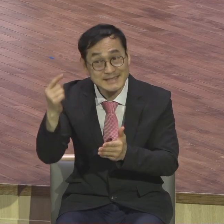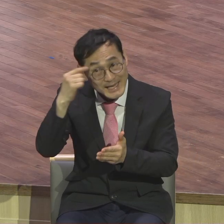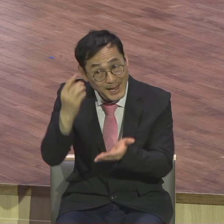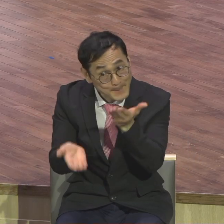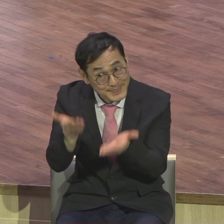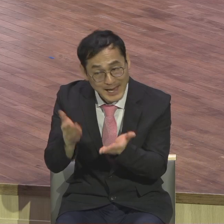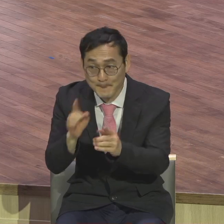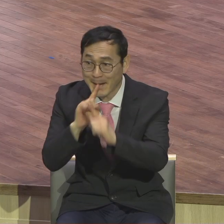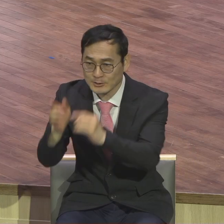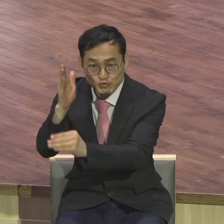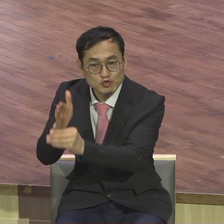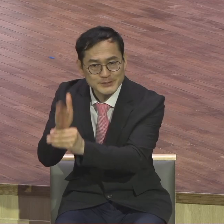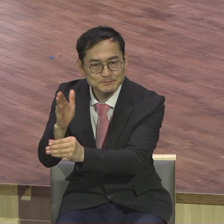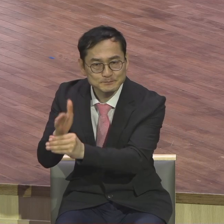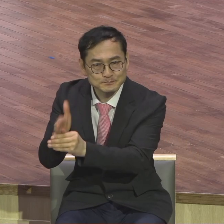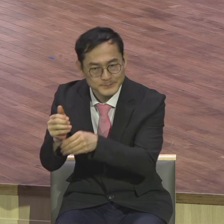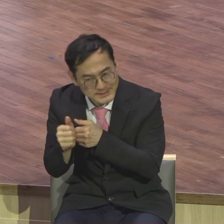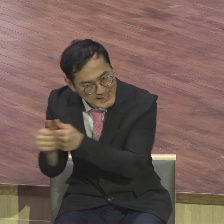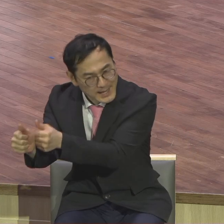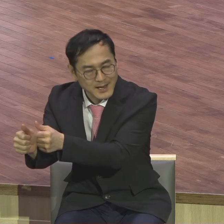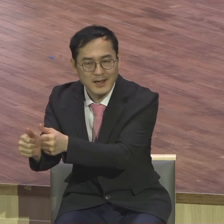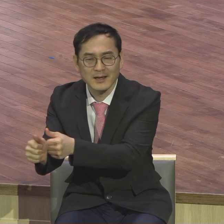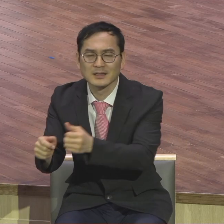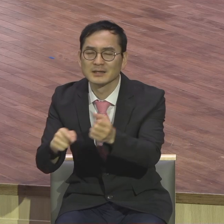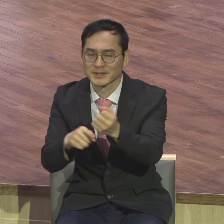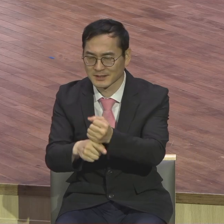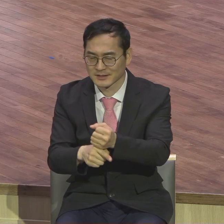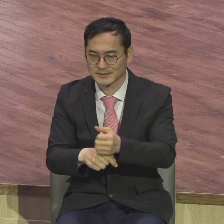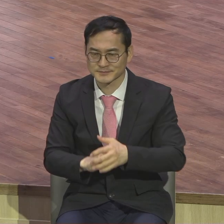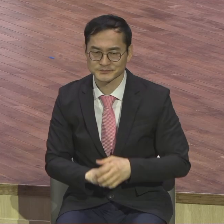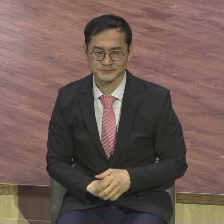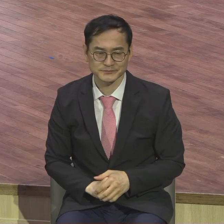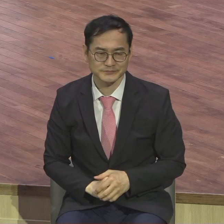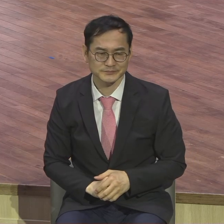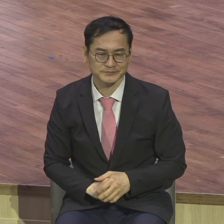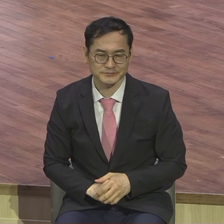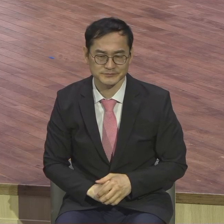판단을 말씀 기준으로 해라 그 말이지요. 그 말씀이죠.